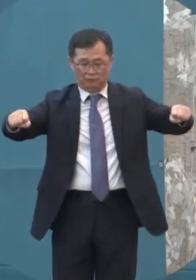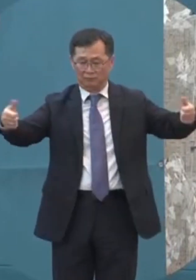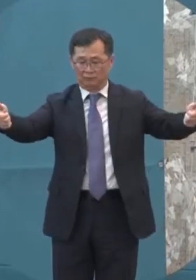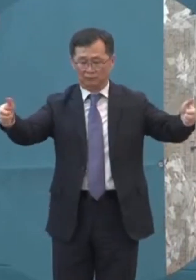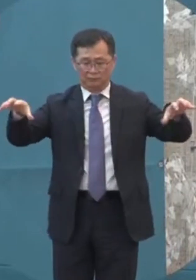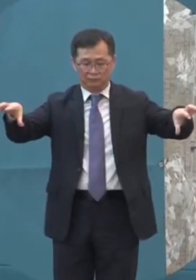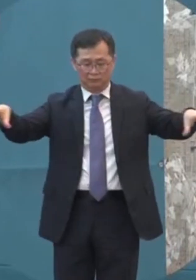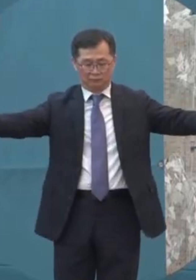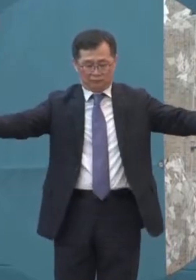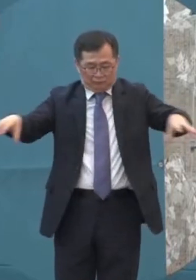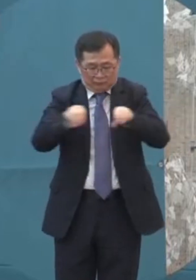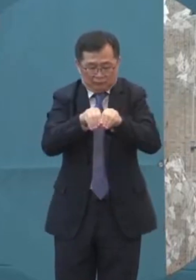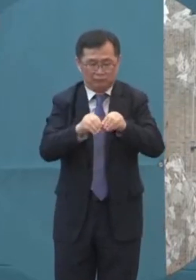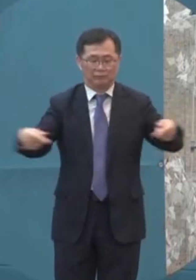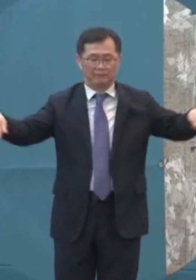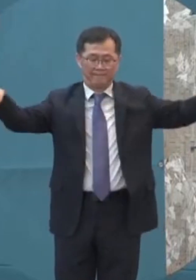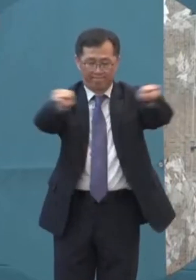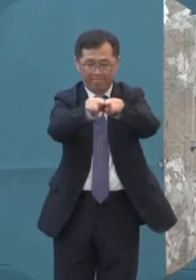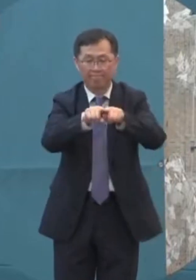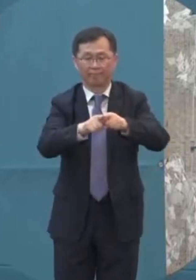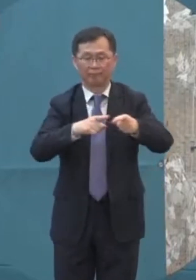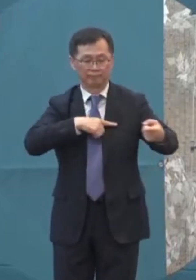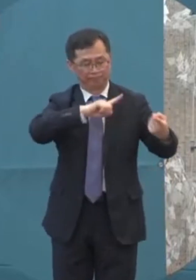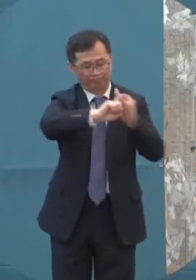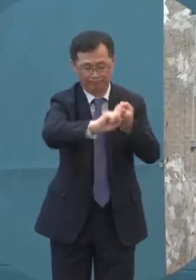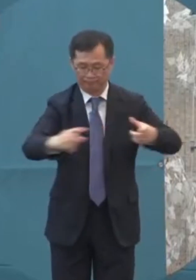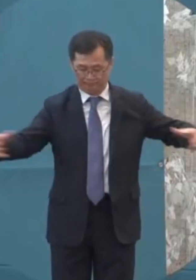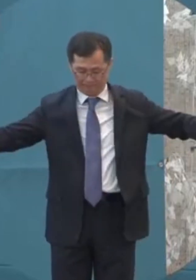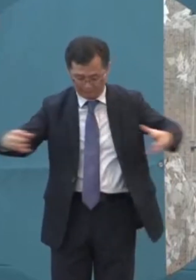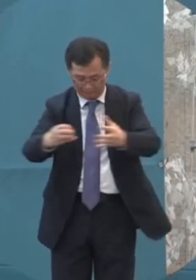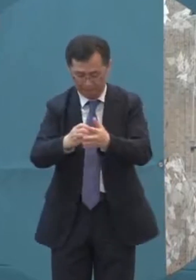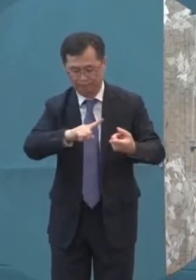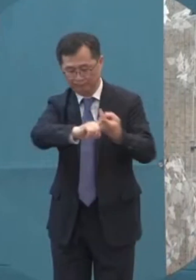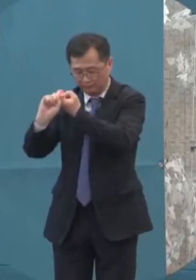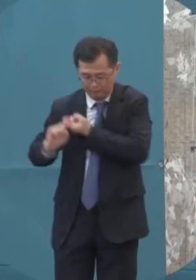온건 합리적인 사람들에게 연정을 제안해서